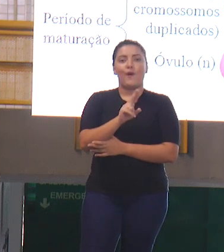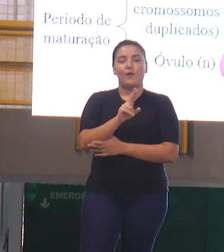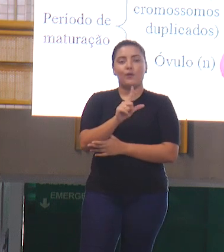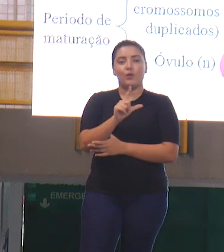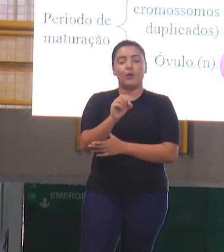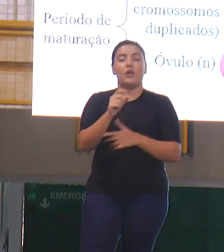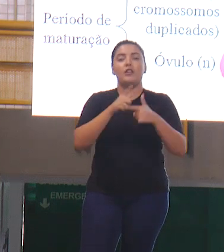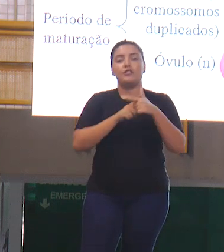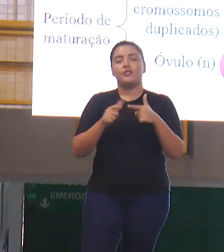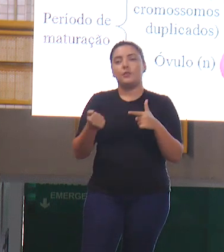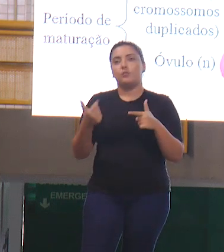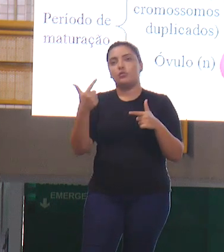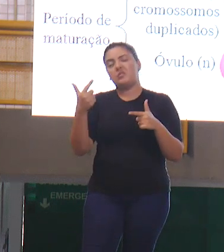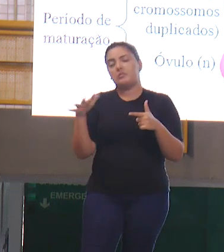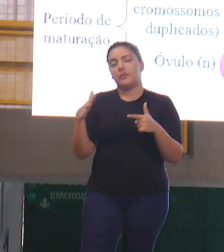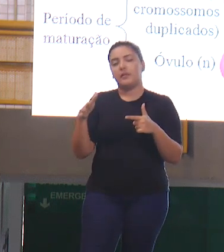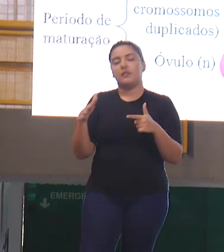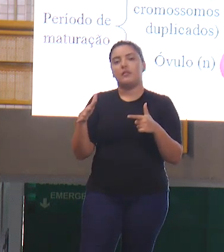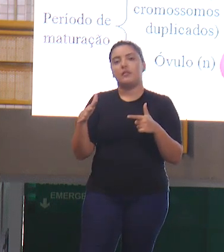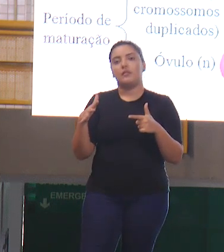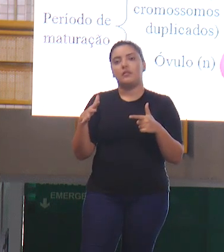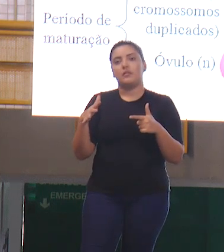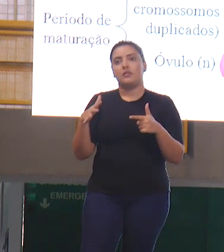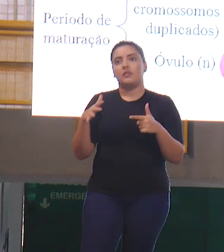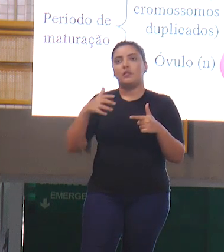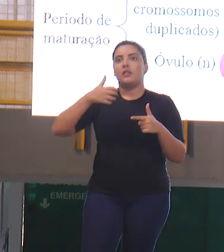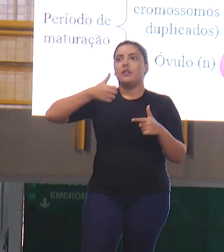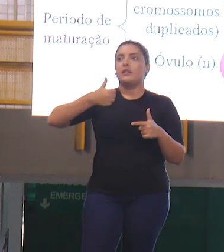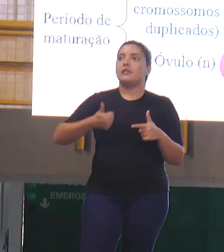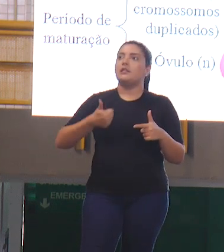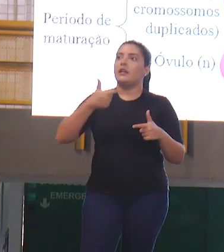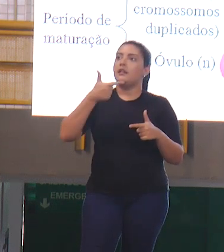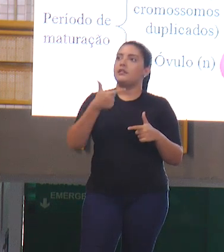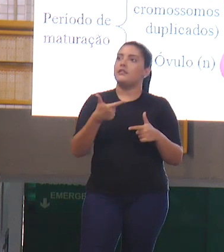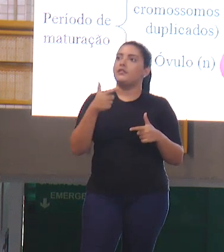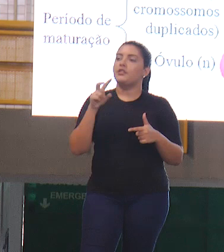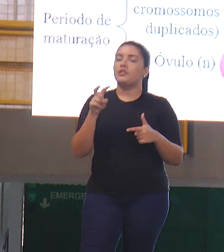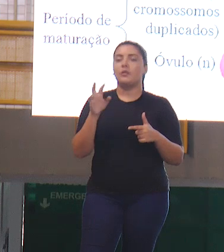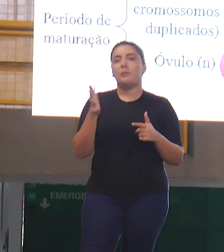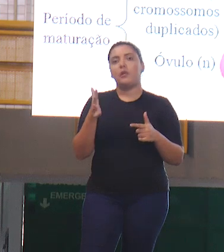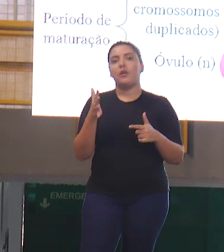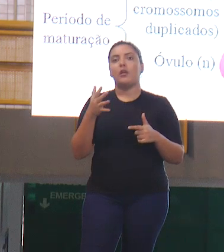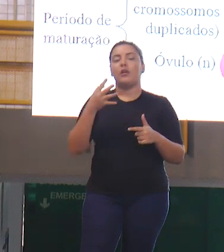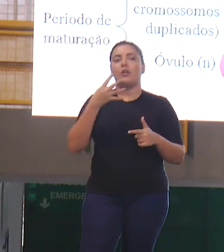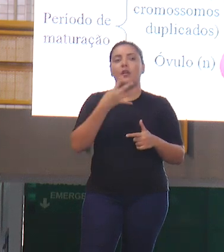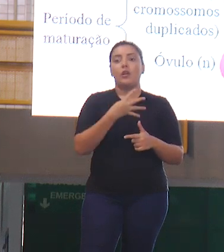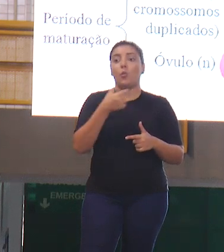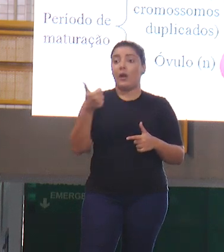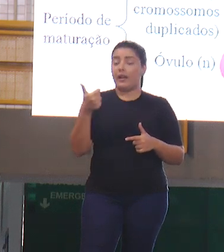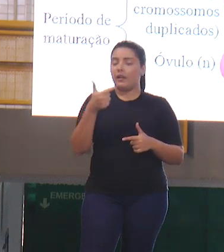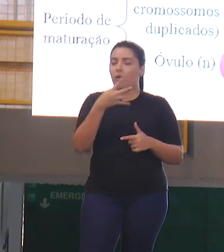500 dividido por 12 daria o quê? Daria 125 por 3, daria